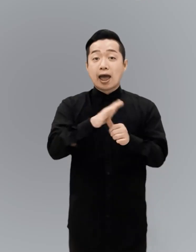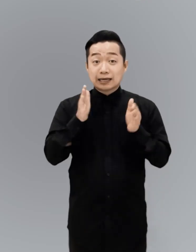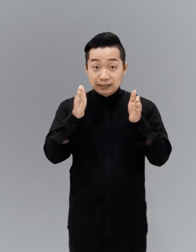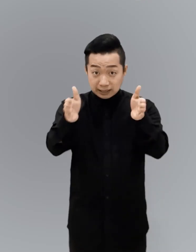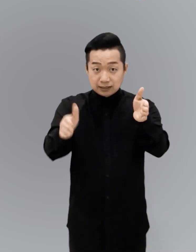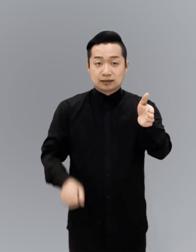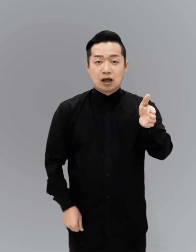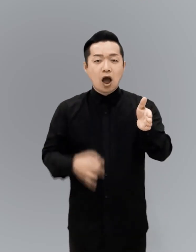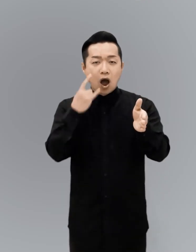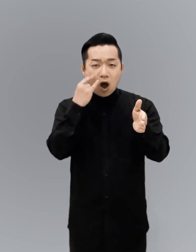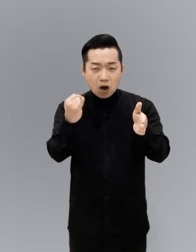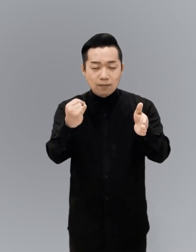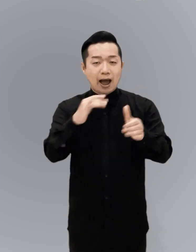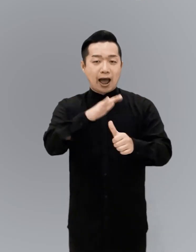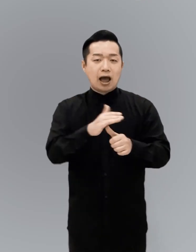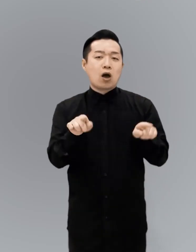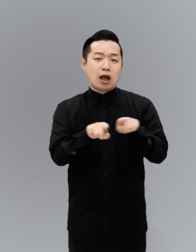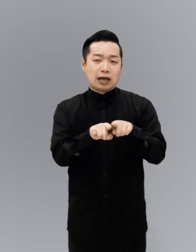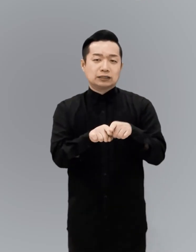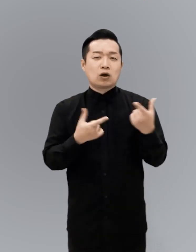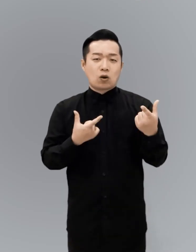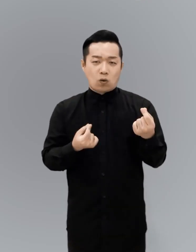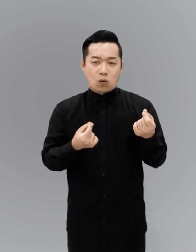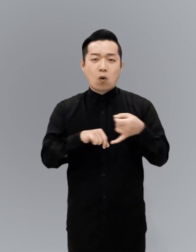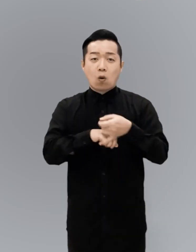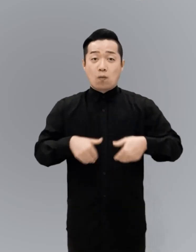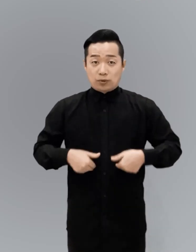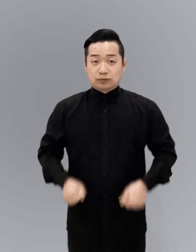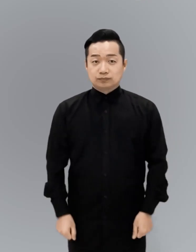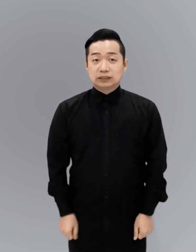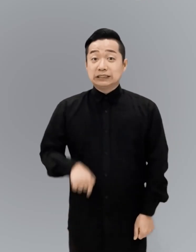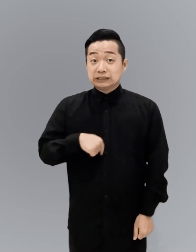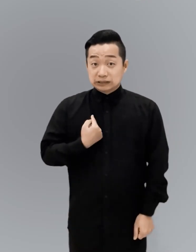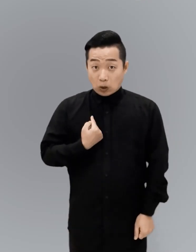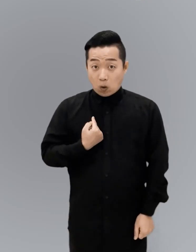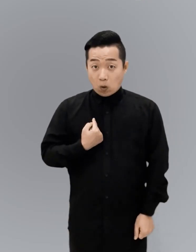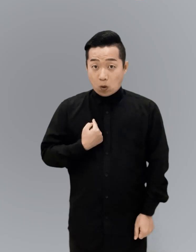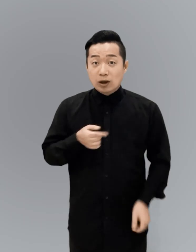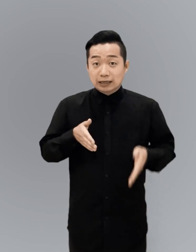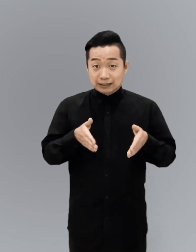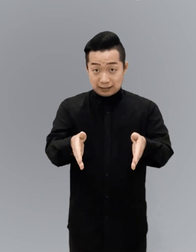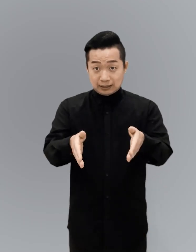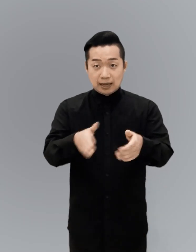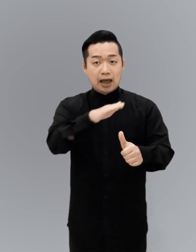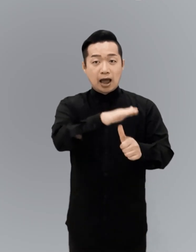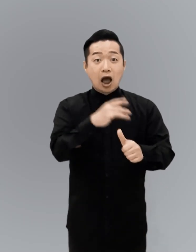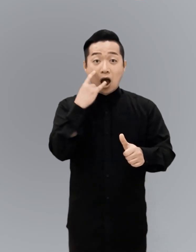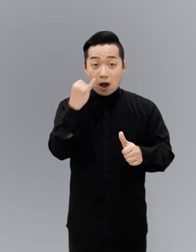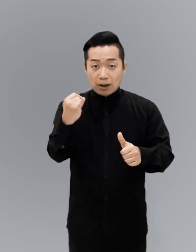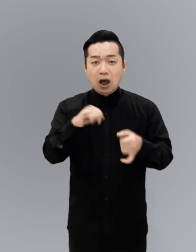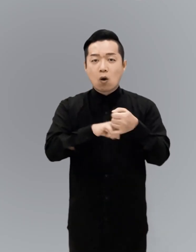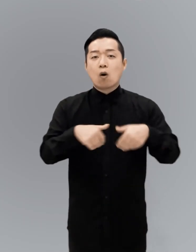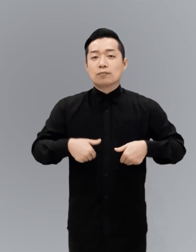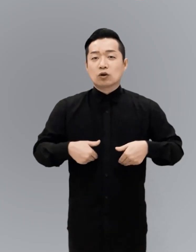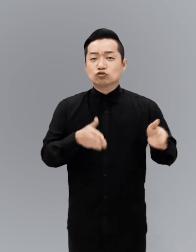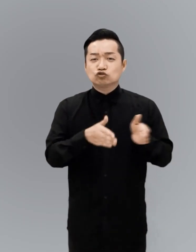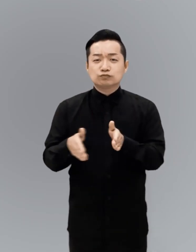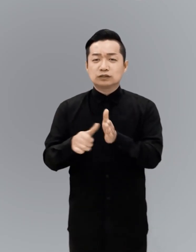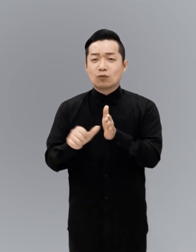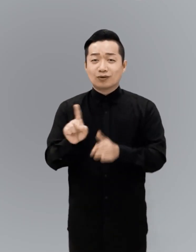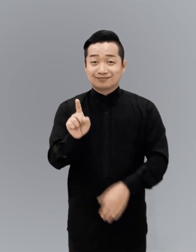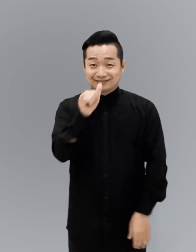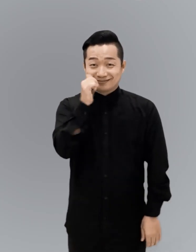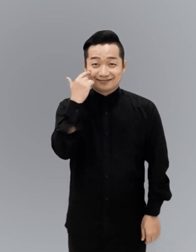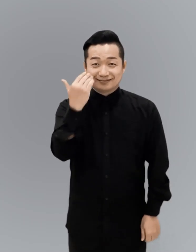아이에게도 엄마에게도 꼭 필요한 과정인 것 같습니다. 스스로를 향한 길을 떠나는 아이와 엄마에게 꼭